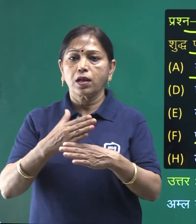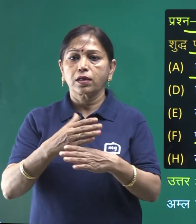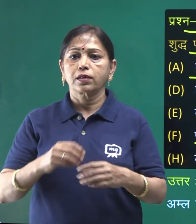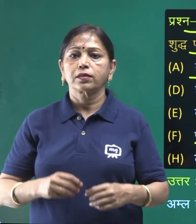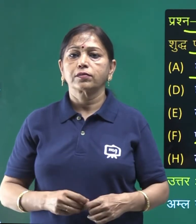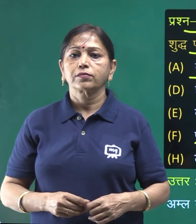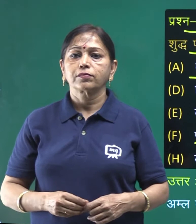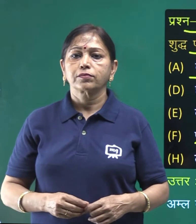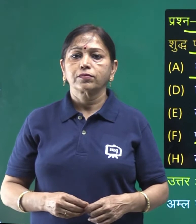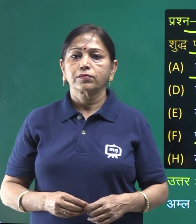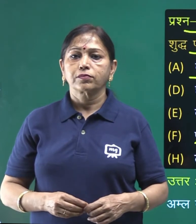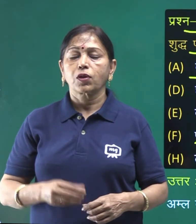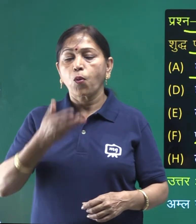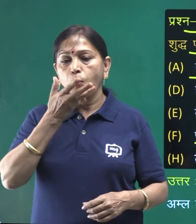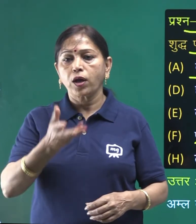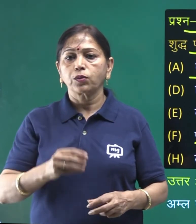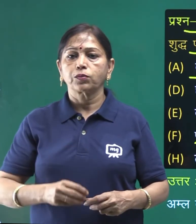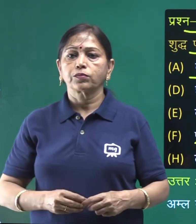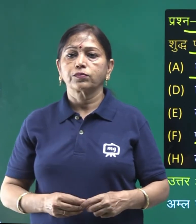लकड़ी, वायु।